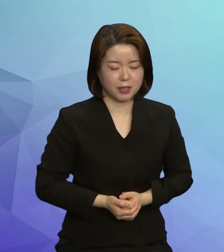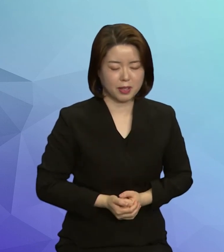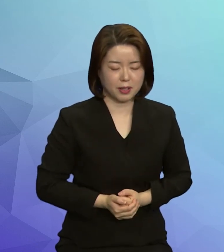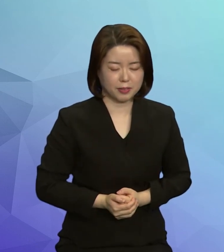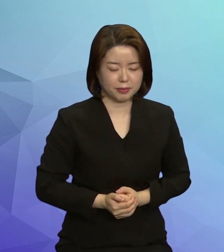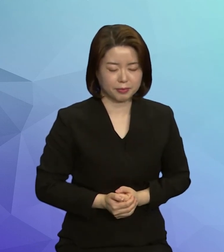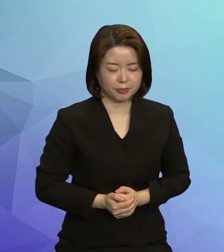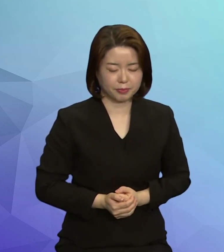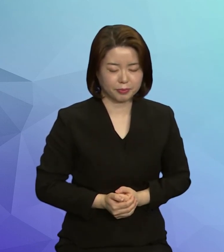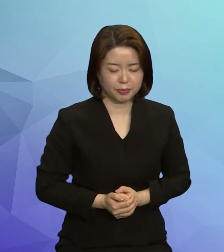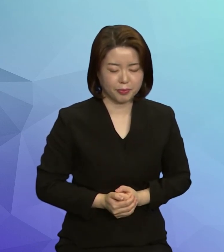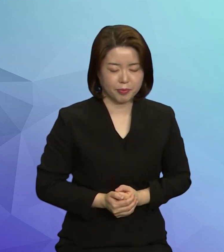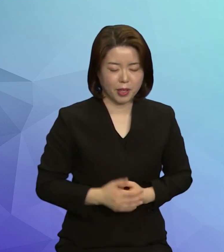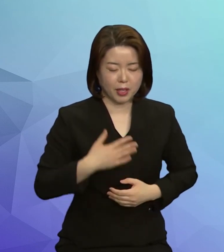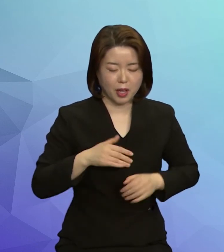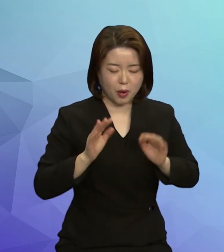원합니다.